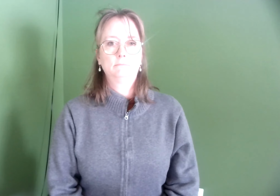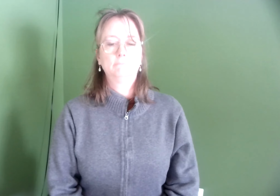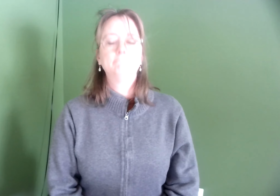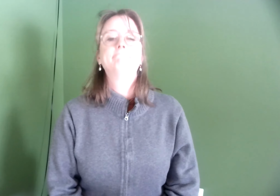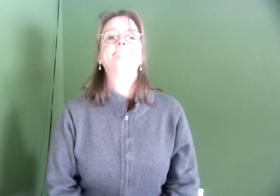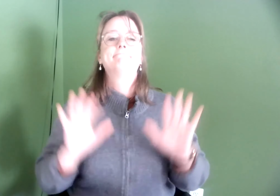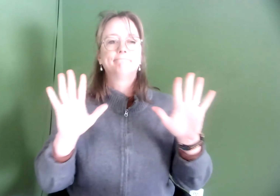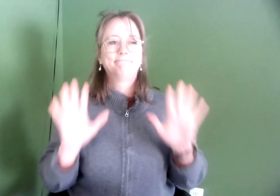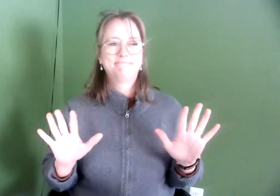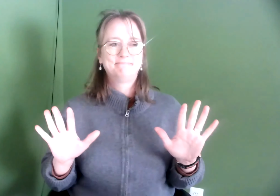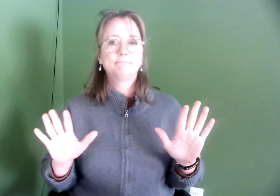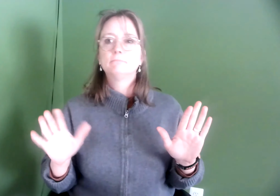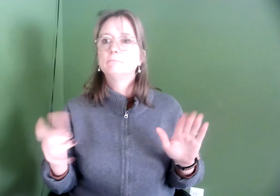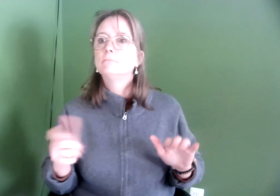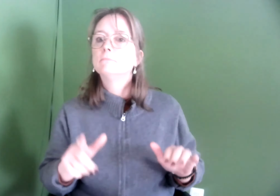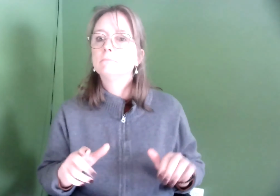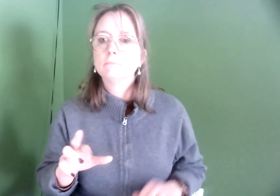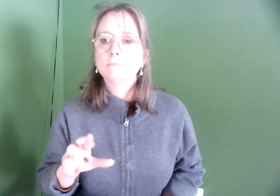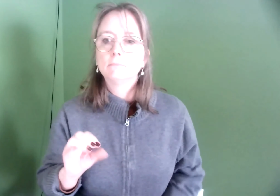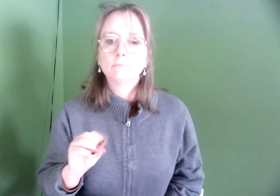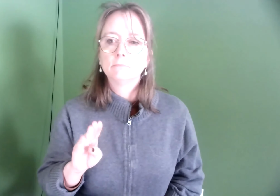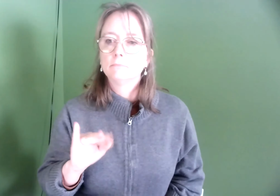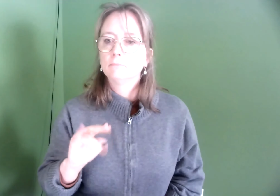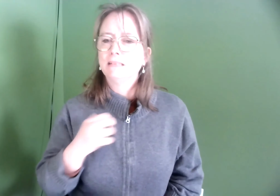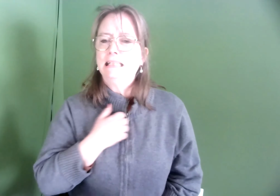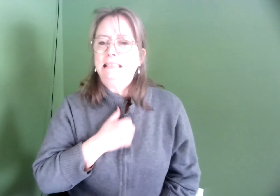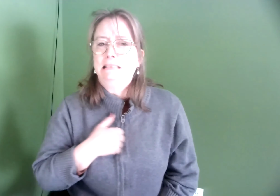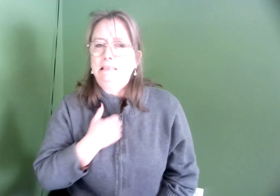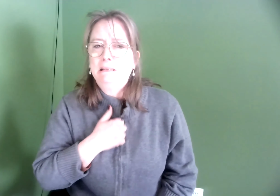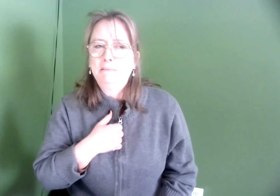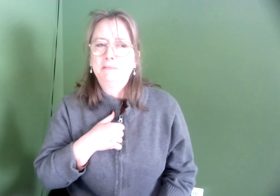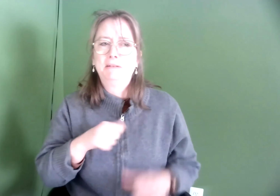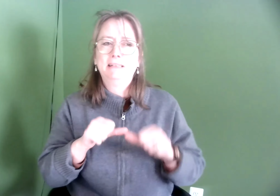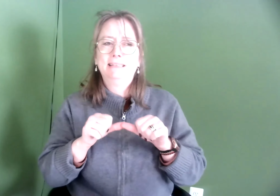Great. Robin, I'm sorry I keep talking, but